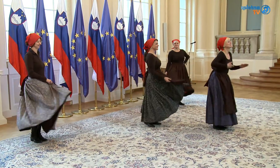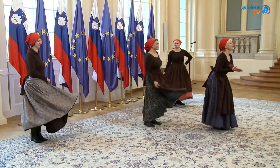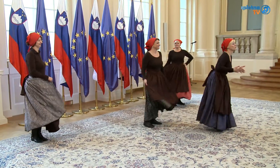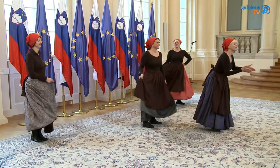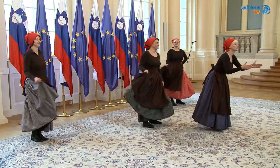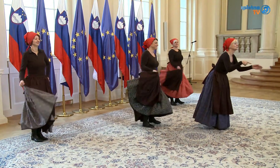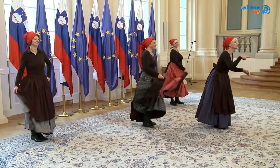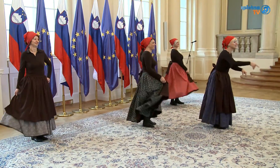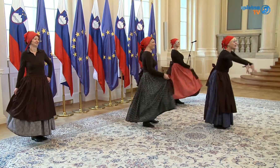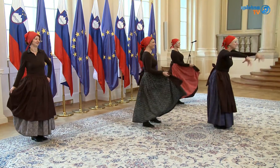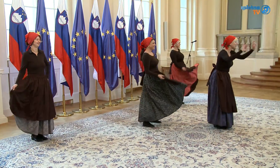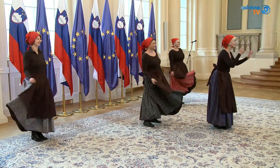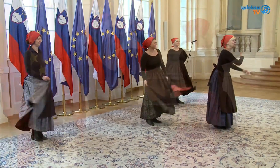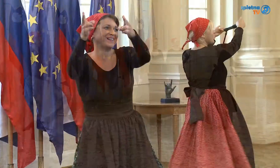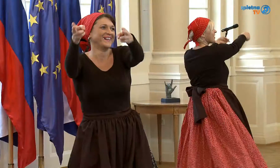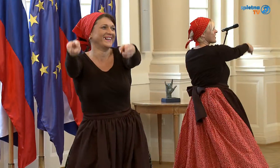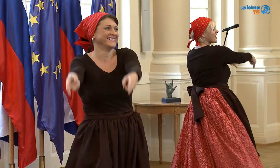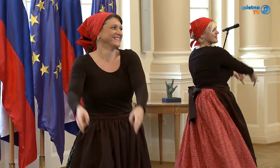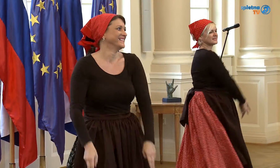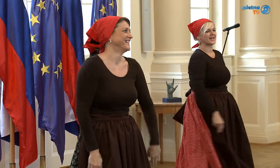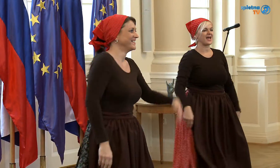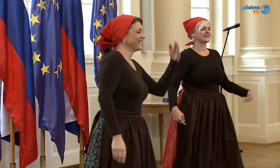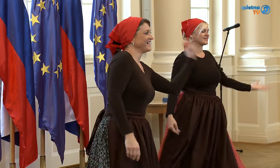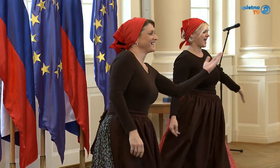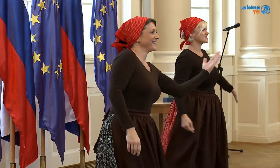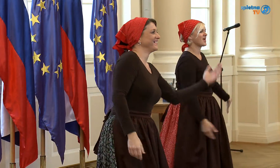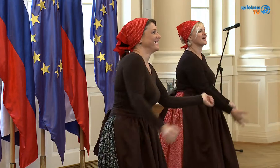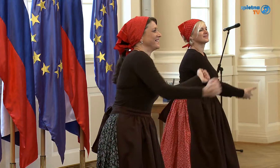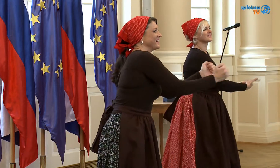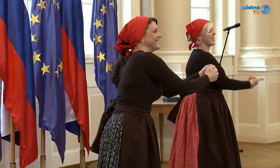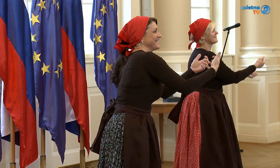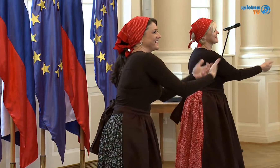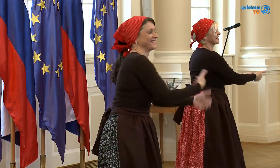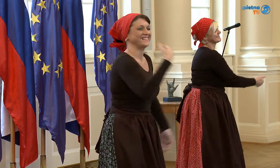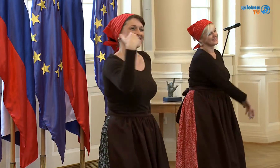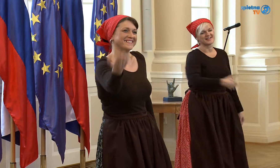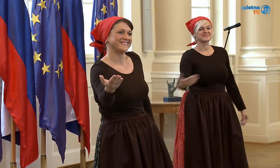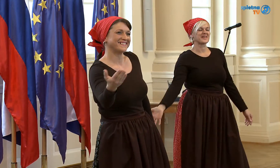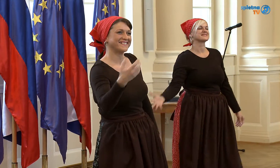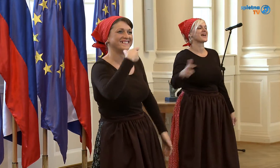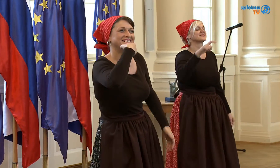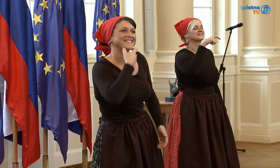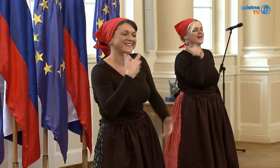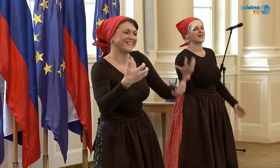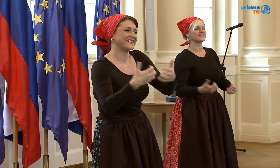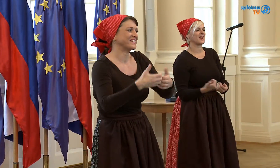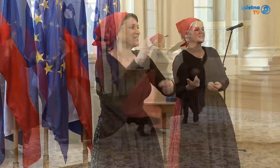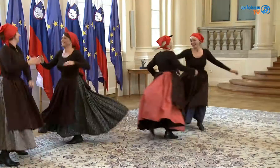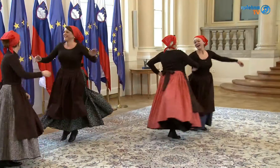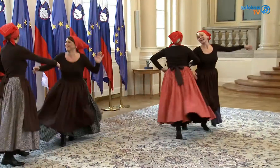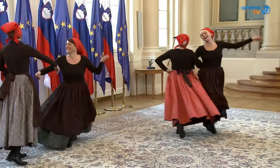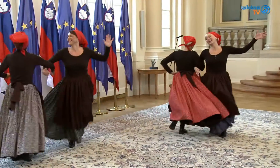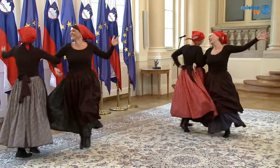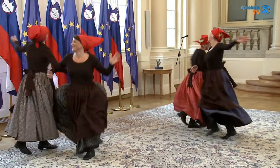Ljubljani sa Ljubljanicom, tam najrost. Levo na mestni kraj, desno na stari kraj.